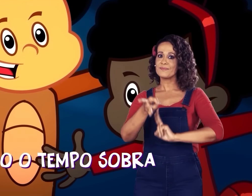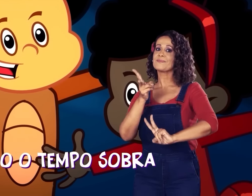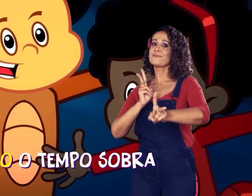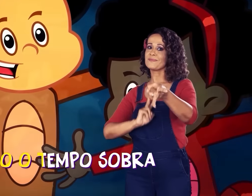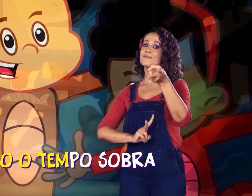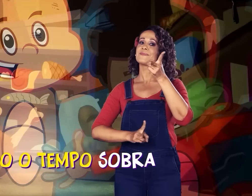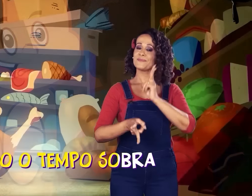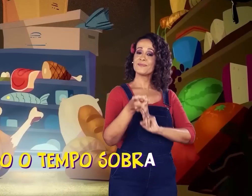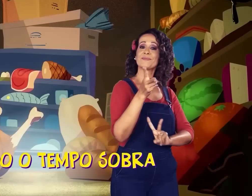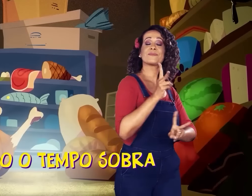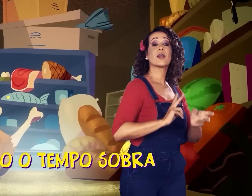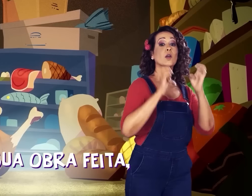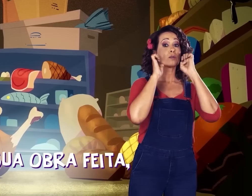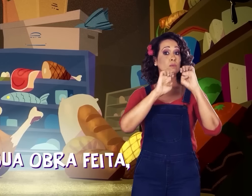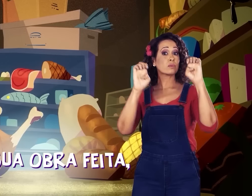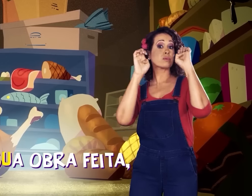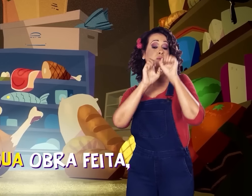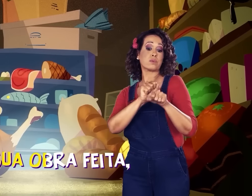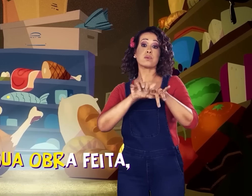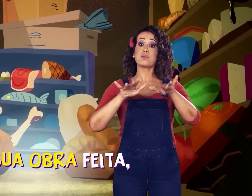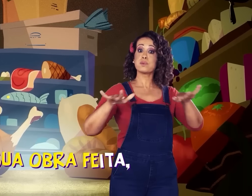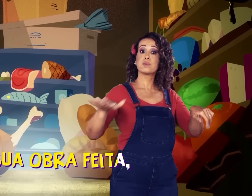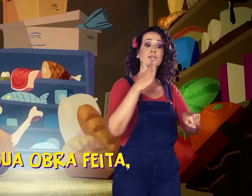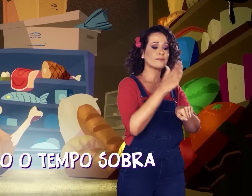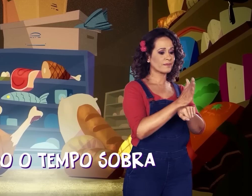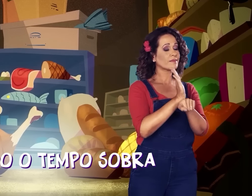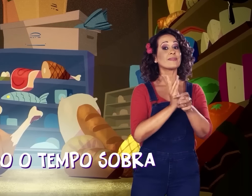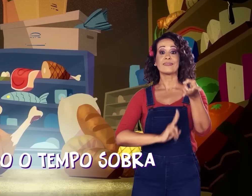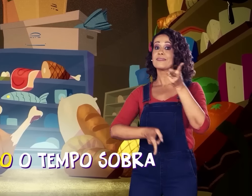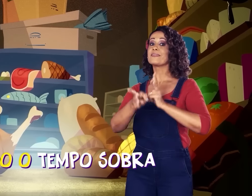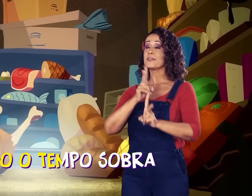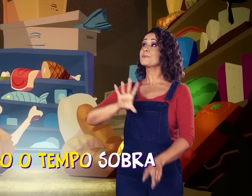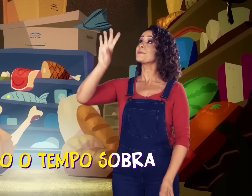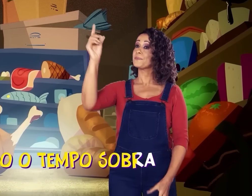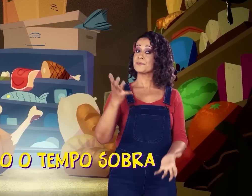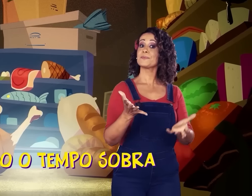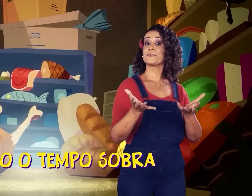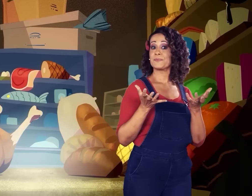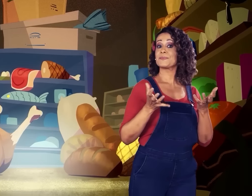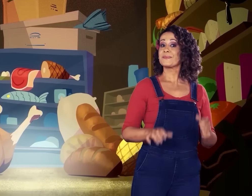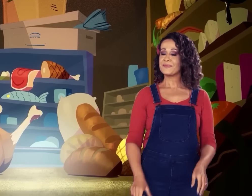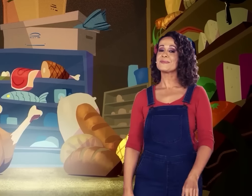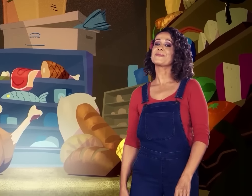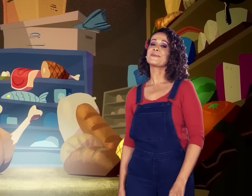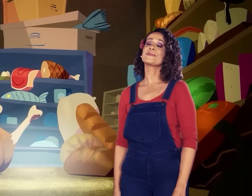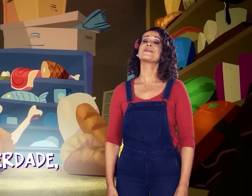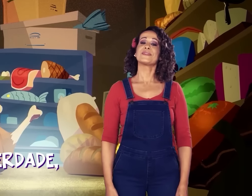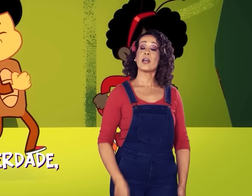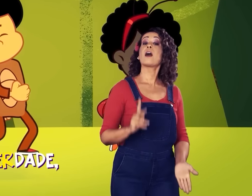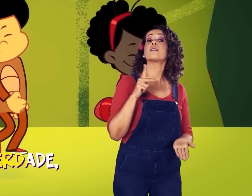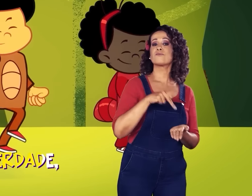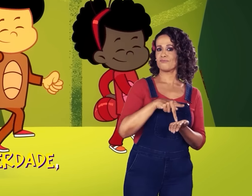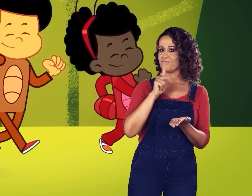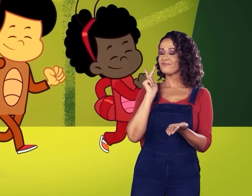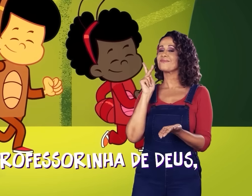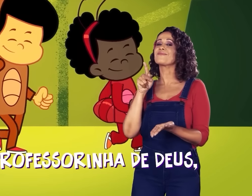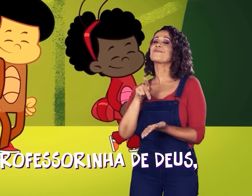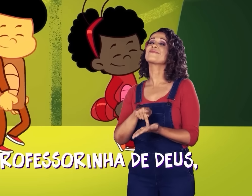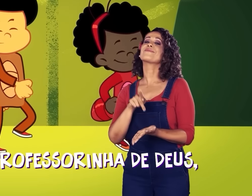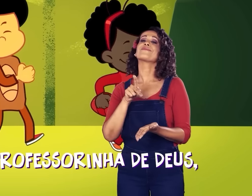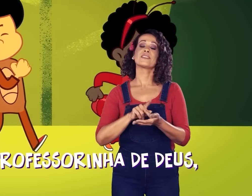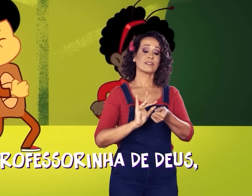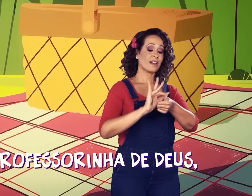só quando o tempo sobra. Deus quer sua obra feita, não só quando o tempo sobra. É verdade,